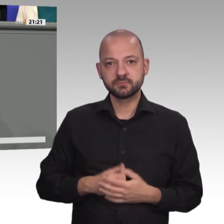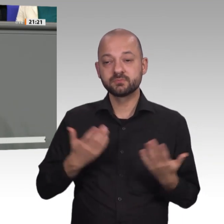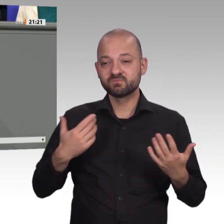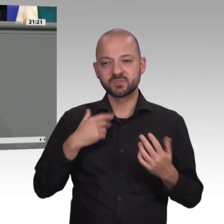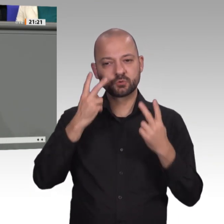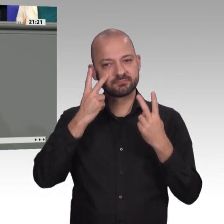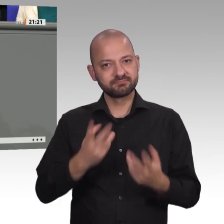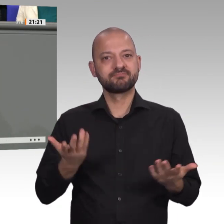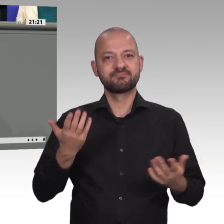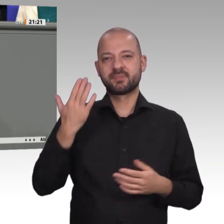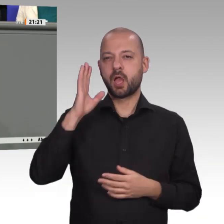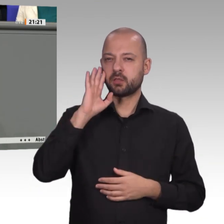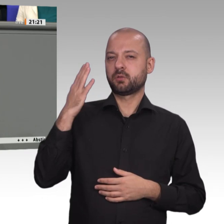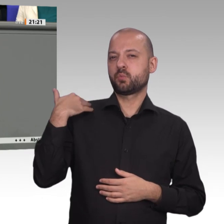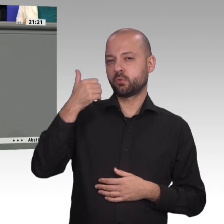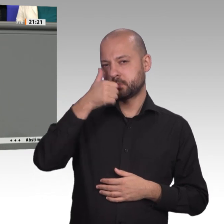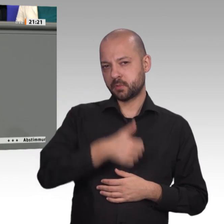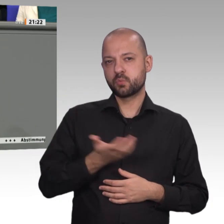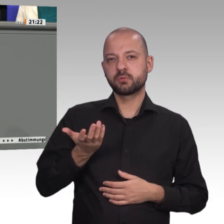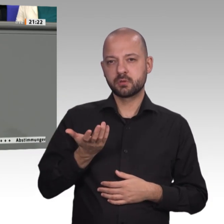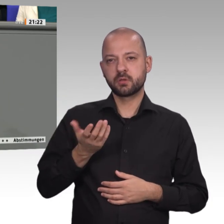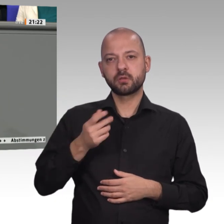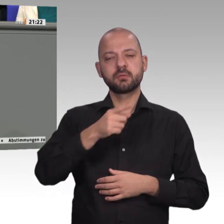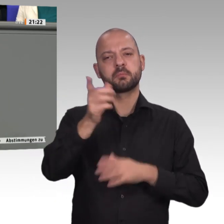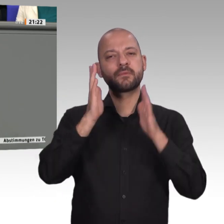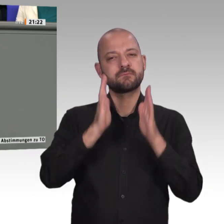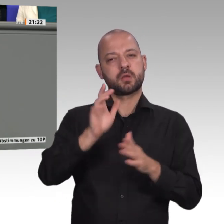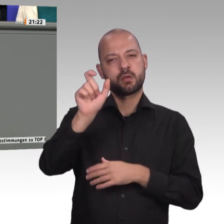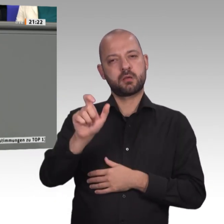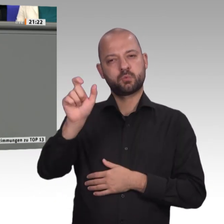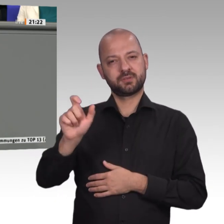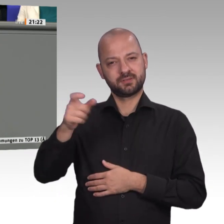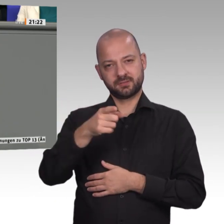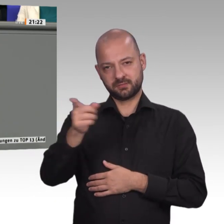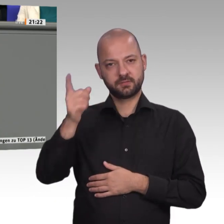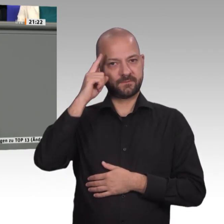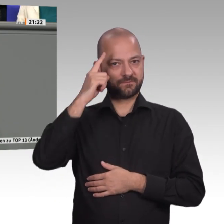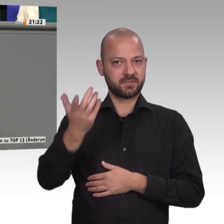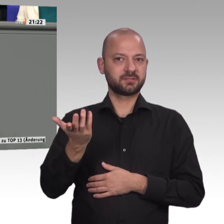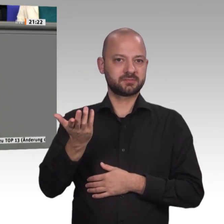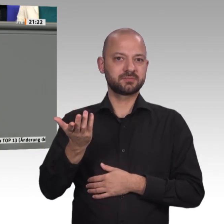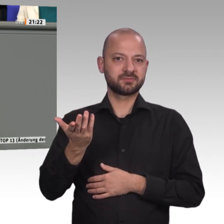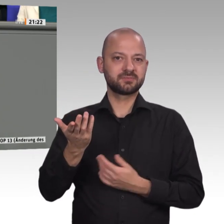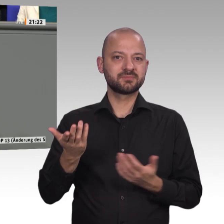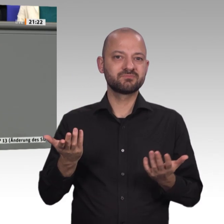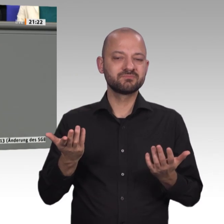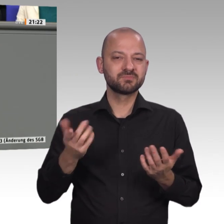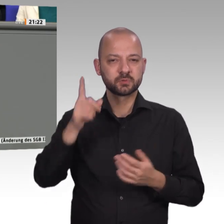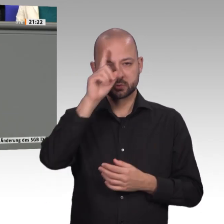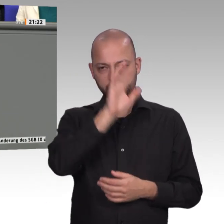Leistungsanbieter. Das ist unglaublich, ja? So, und die müssen dann auch noch nach Kriterien arbeiten, die den Werkstätten wirklich ähneln, sodass